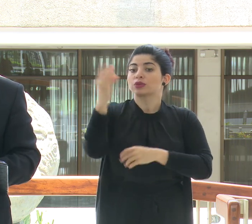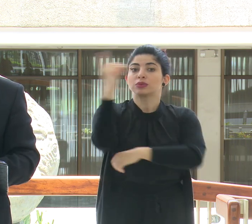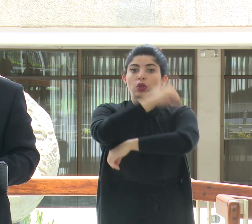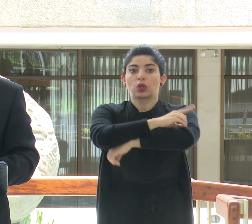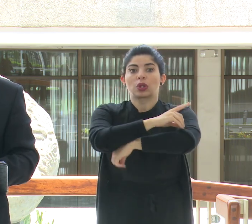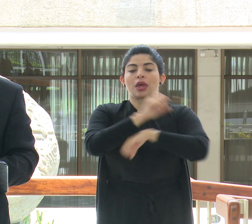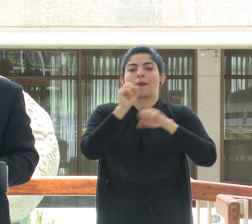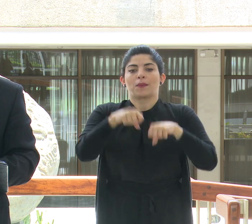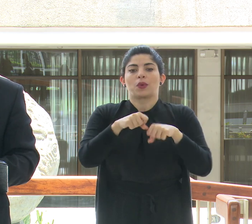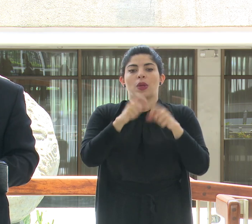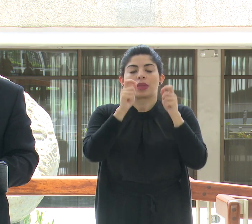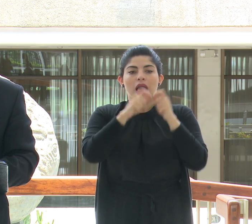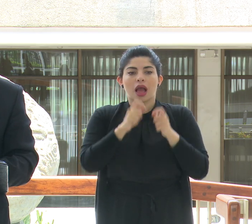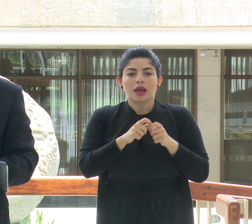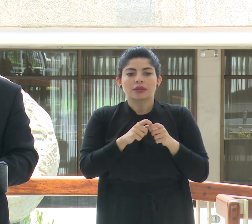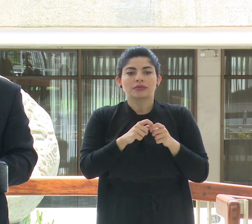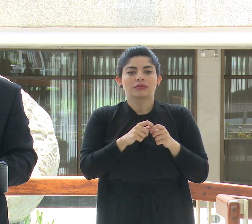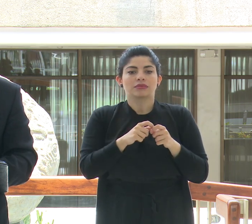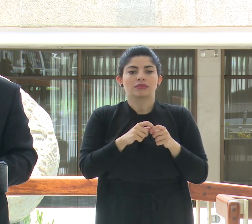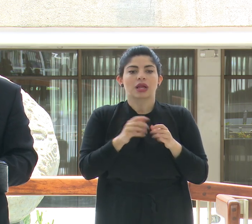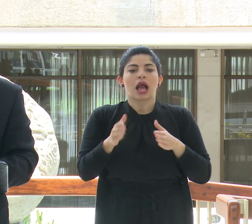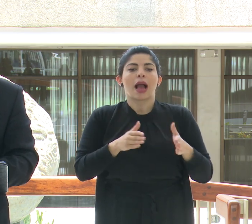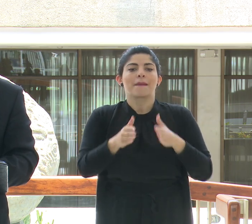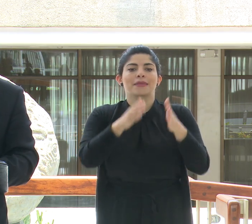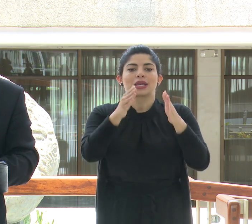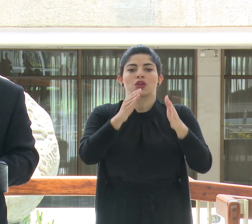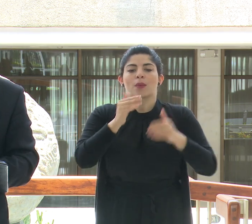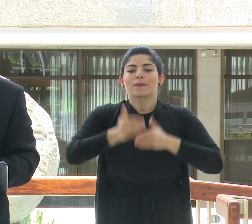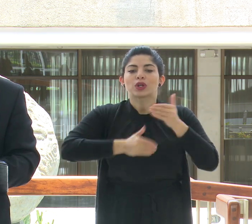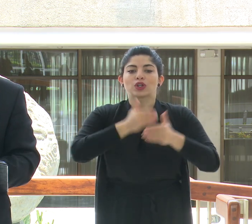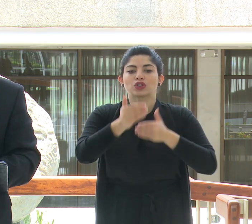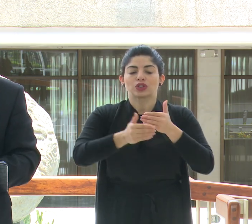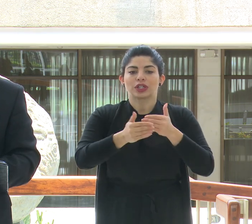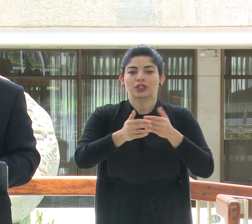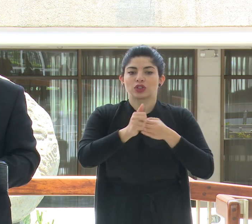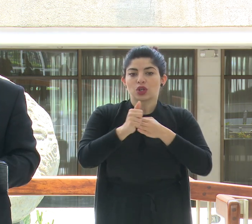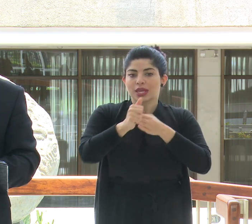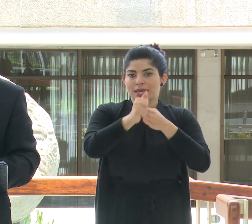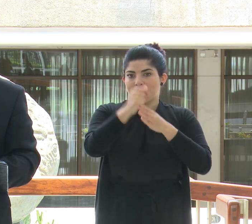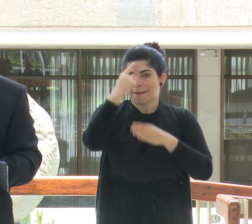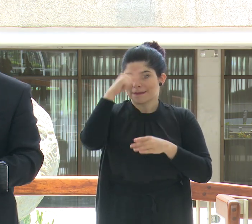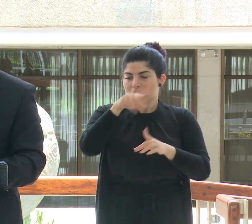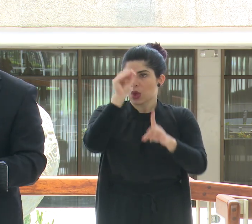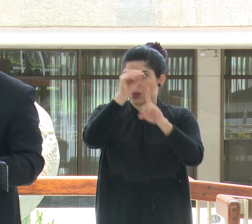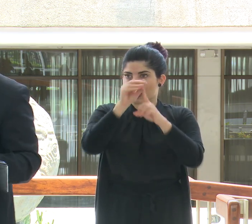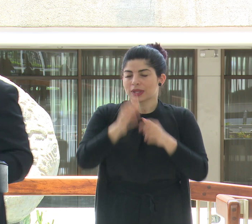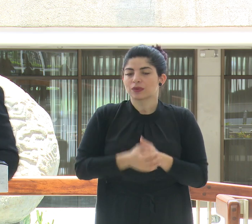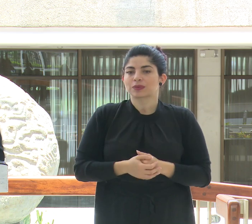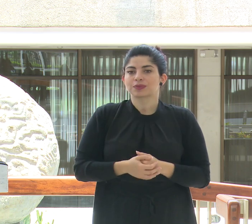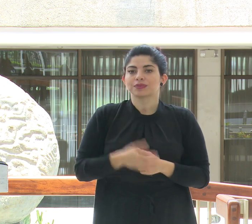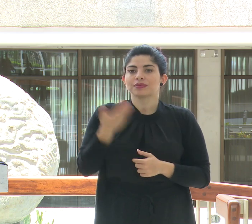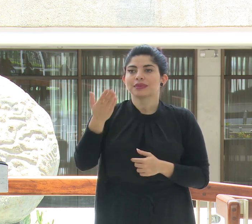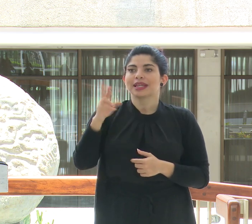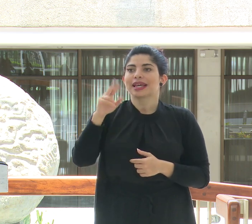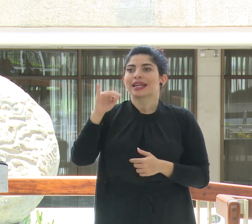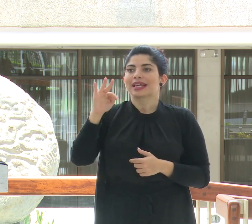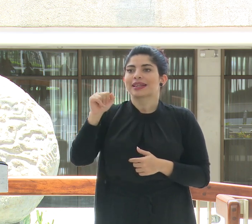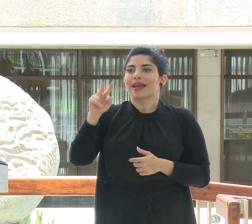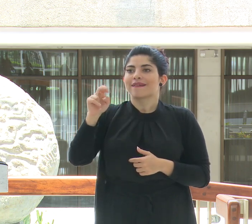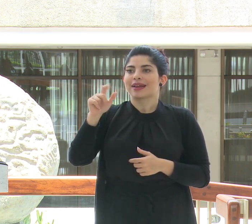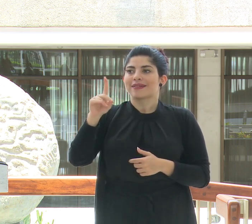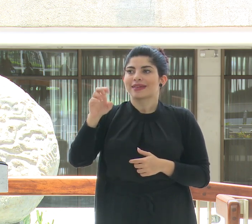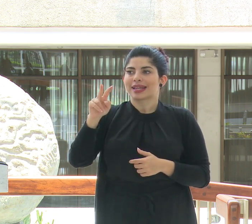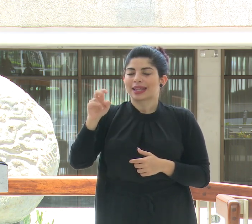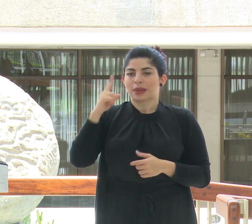podemos precisar, digamos, el camino, el proceso que nos conduzca a este objetivo. Rita Valverde, por favor, el Semanario